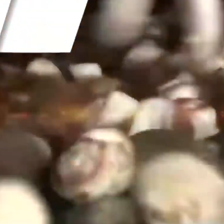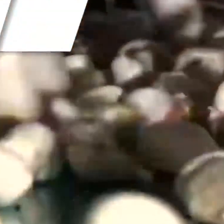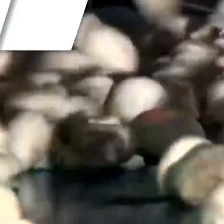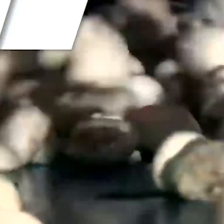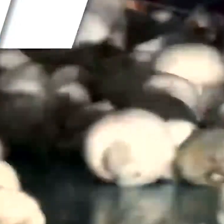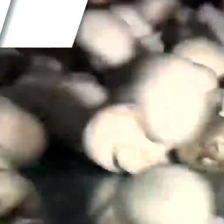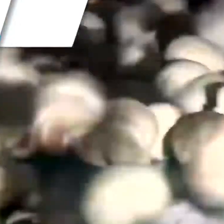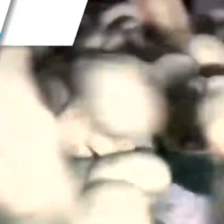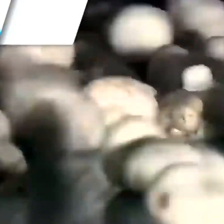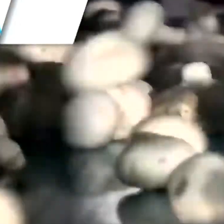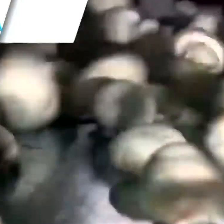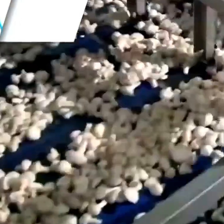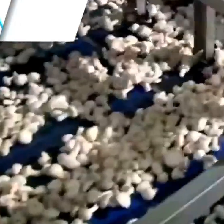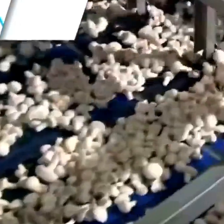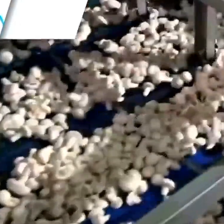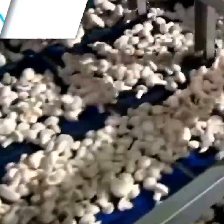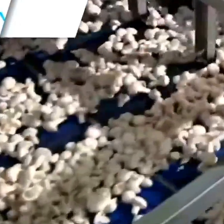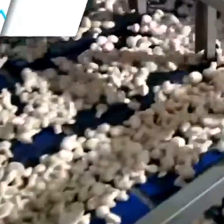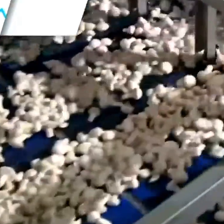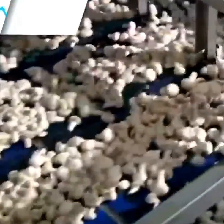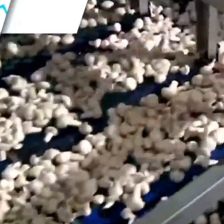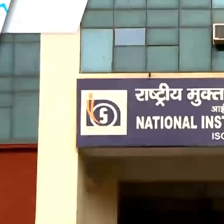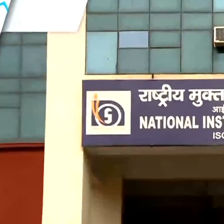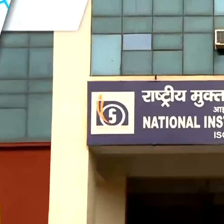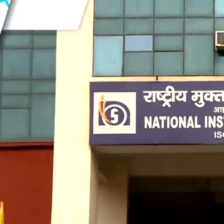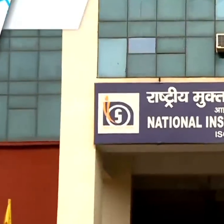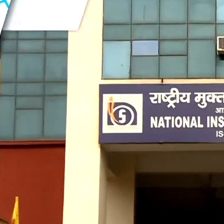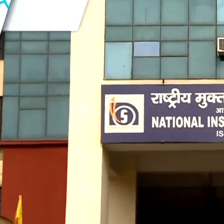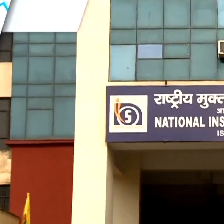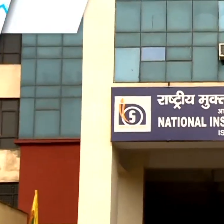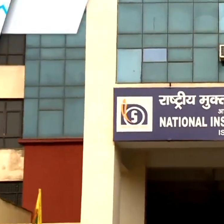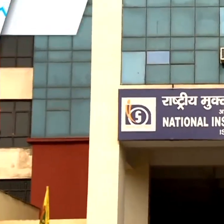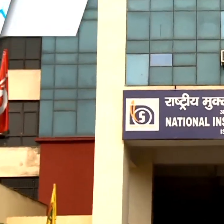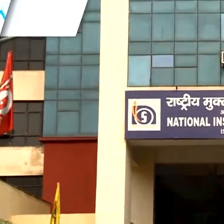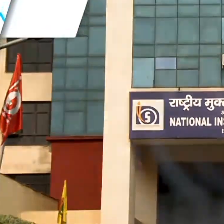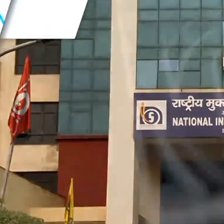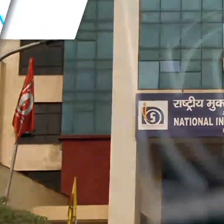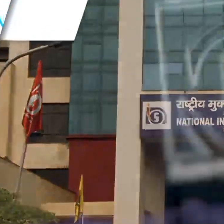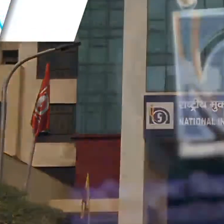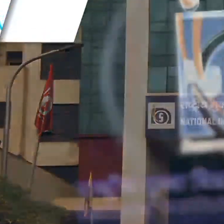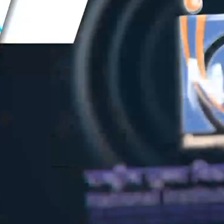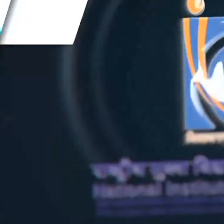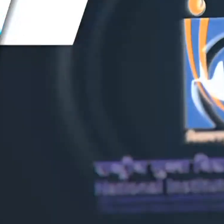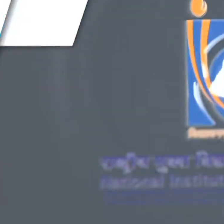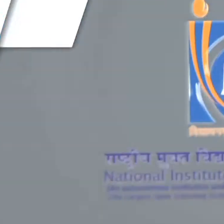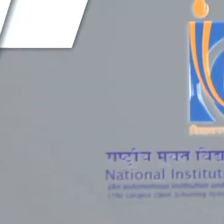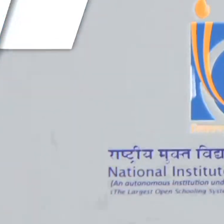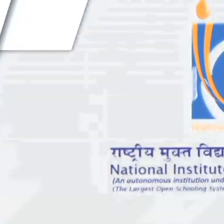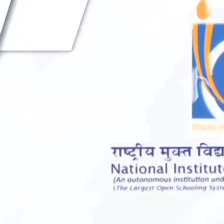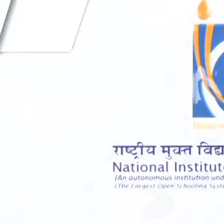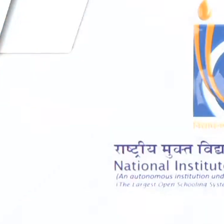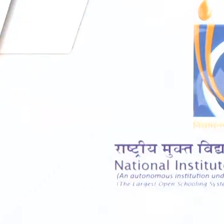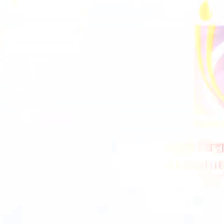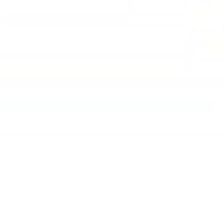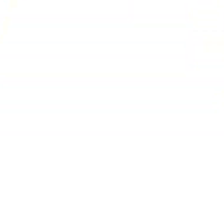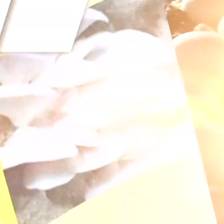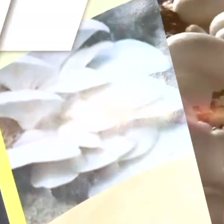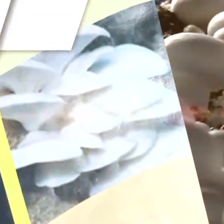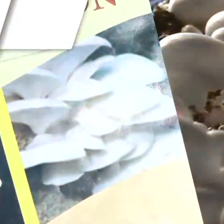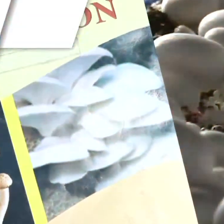मशरूम उद्योग के विकास को देखते हुए विश्व के सबसे बड़े मुक्त विद्यालयी शिक्षा संस्थान NIUS द्वारा मशरूम